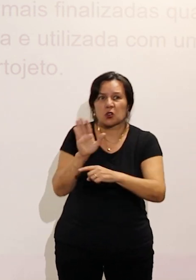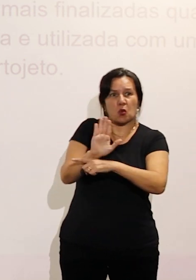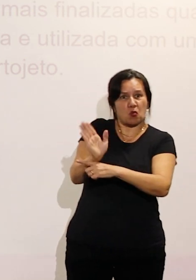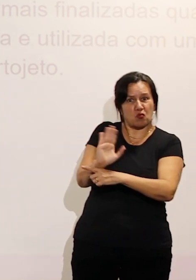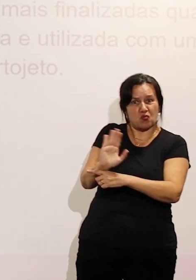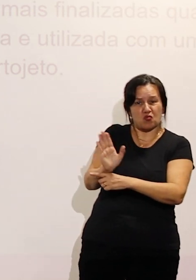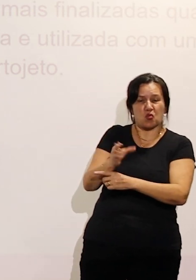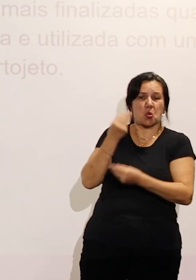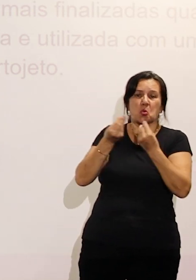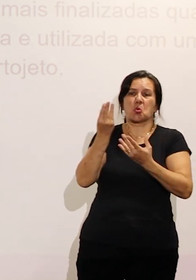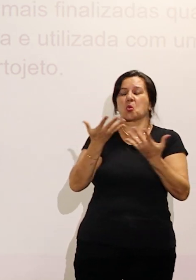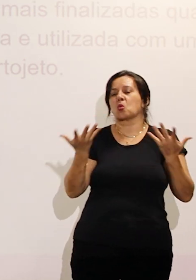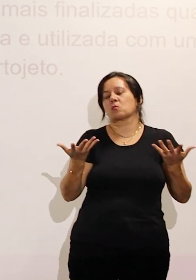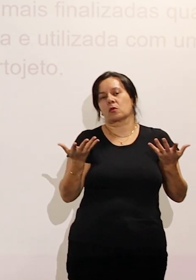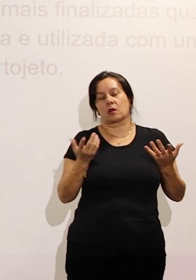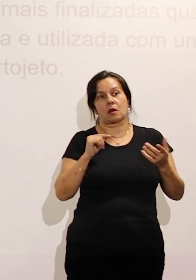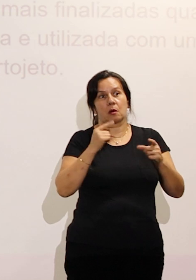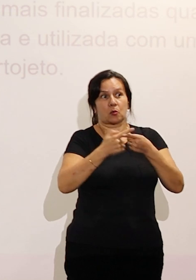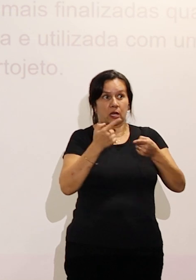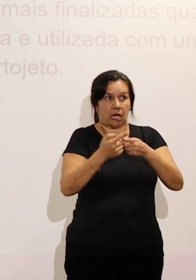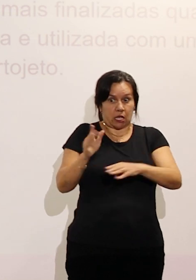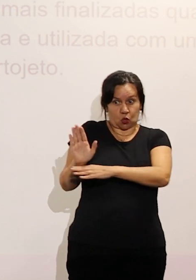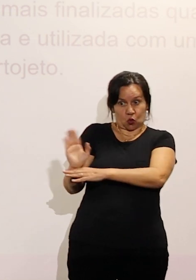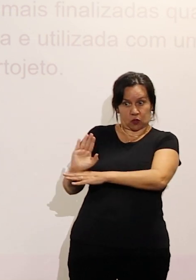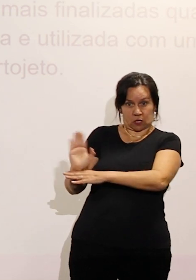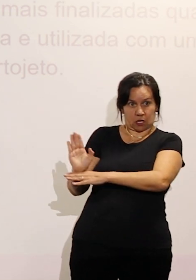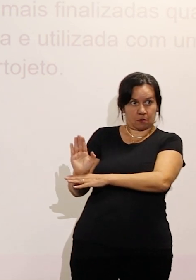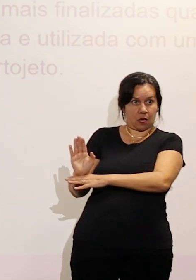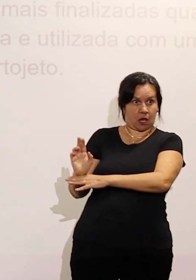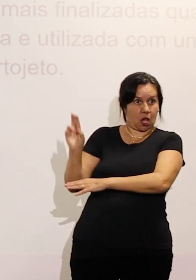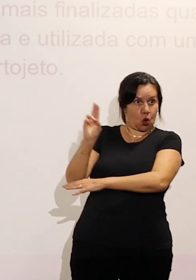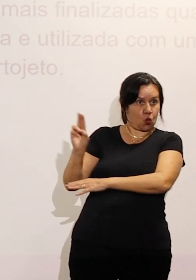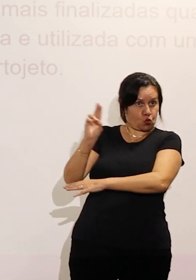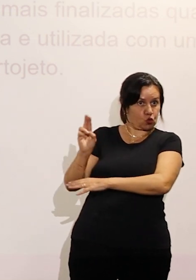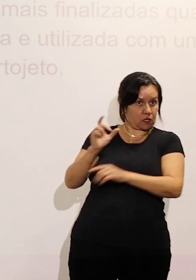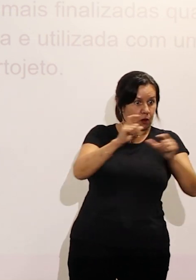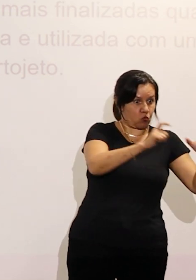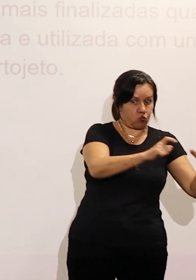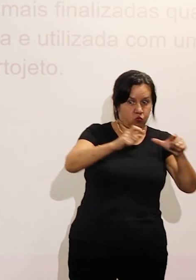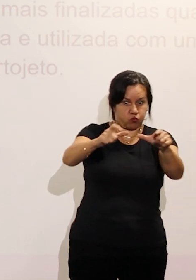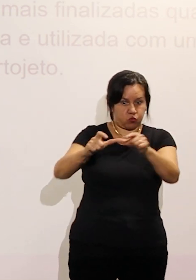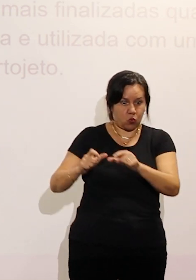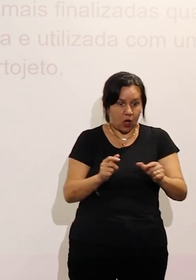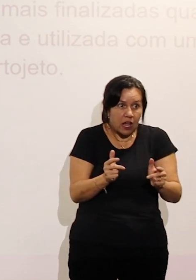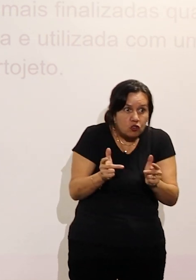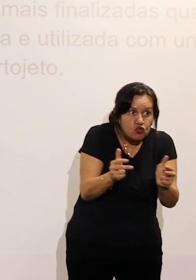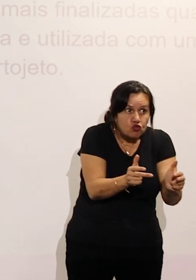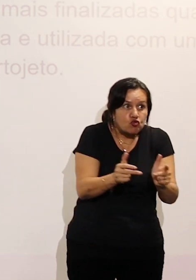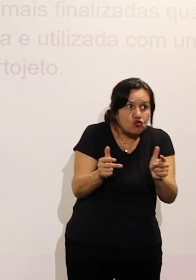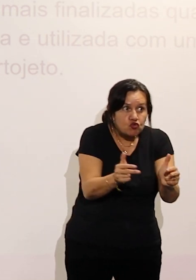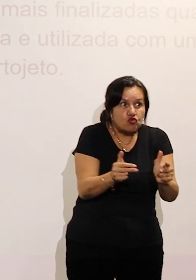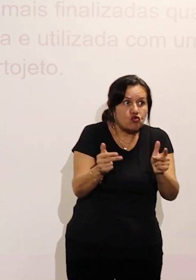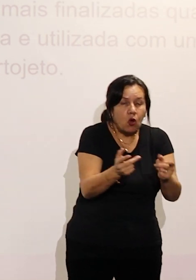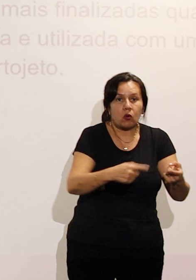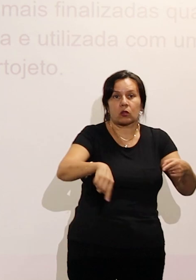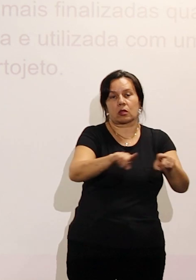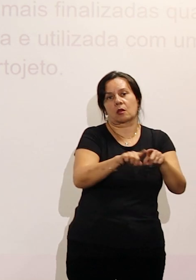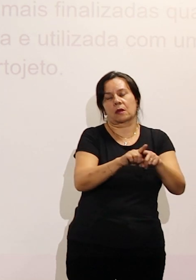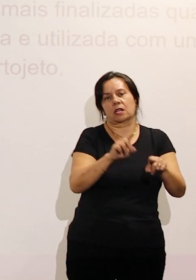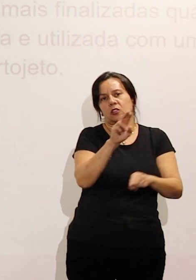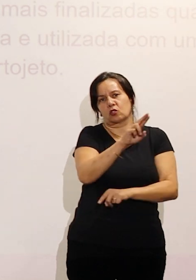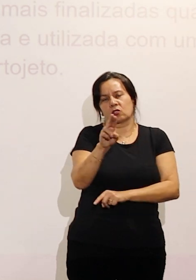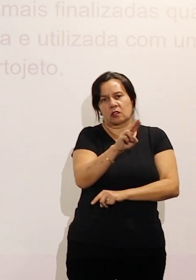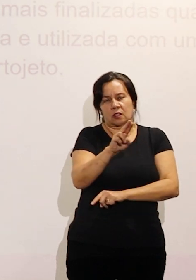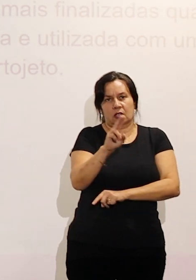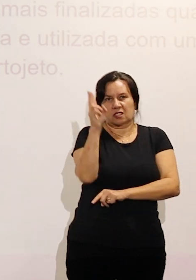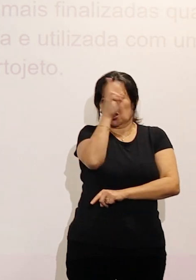fosse colocada, porque no cinema, por exemplo, se usa uma coisa que a gente usa também em quadrinho e usa-se também em jogos, que a gente chama de storyboard, que é